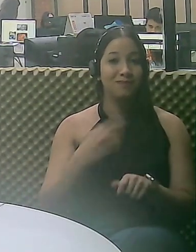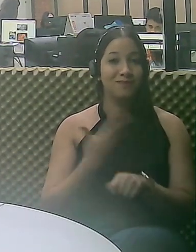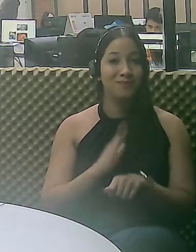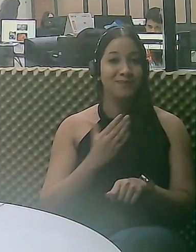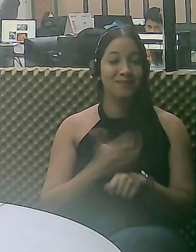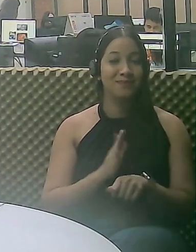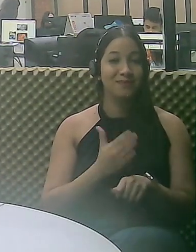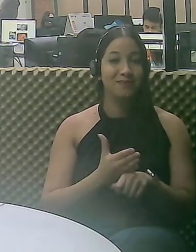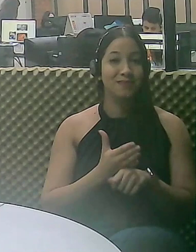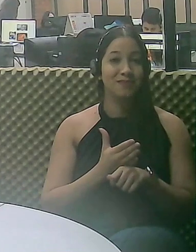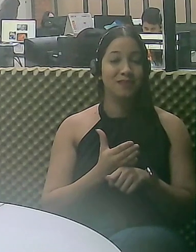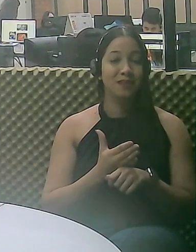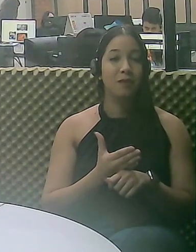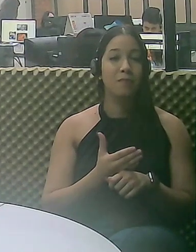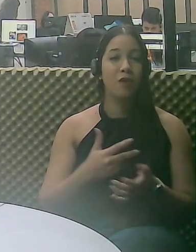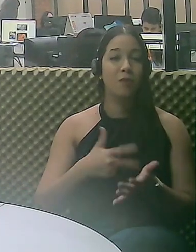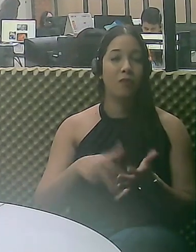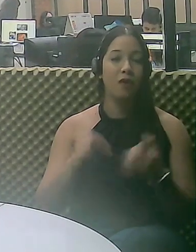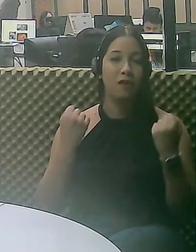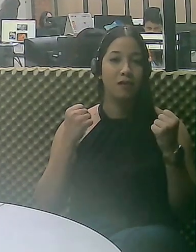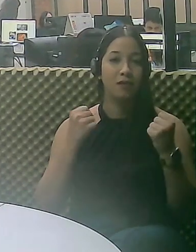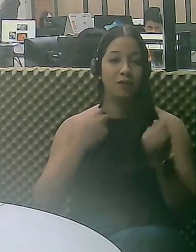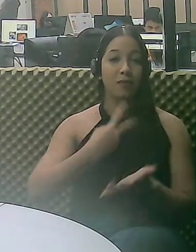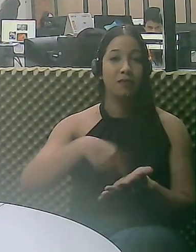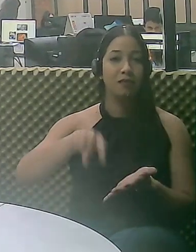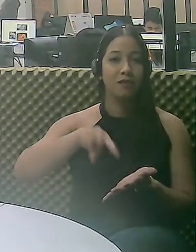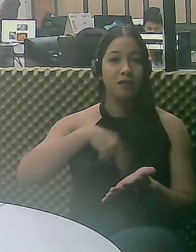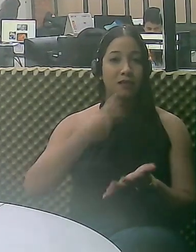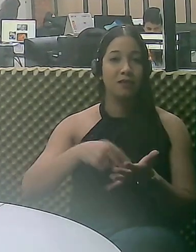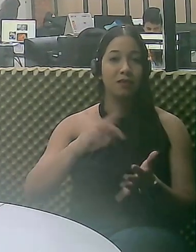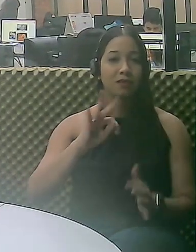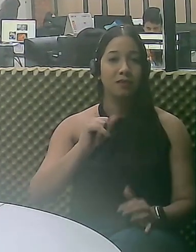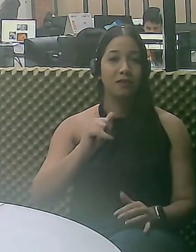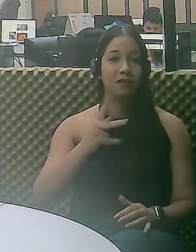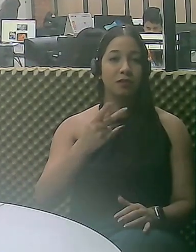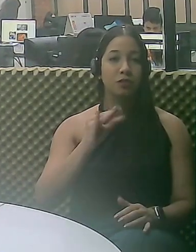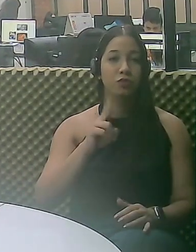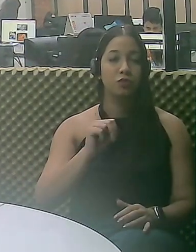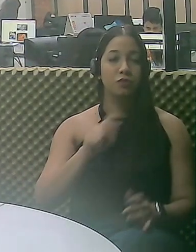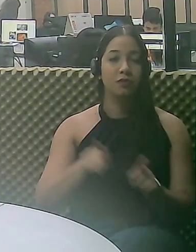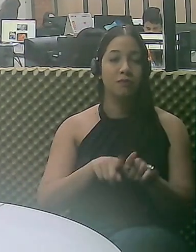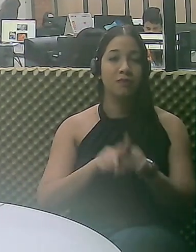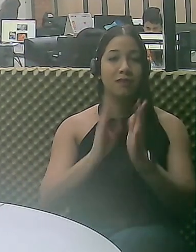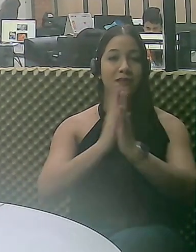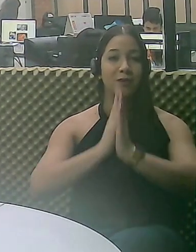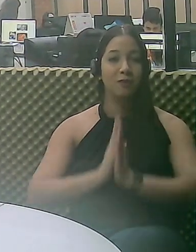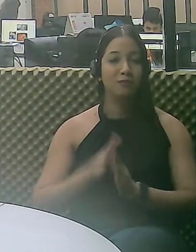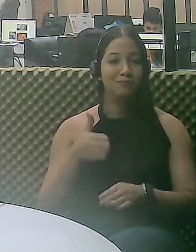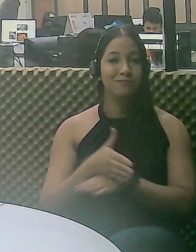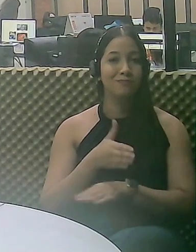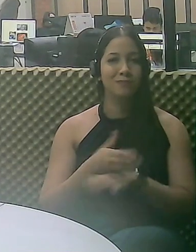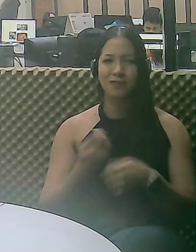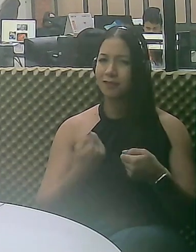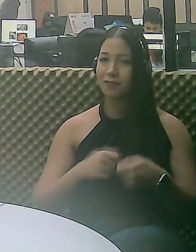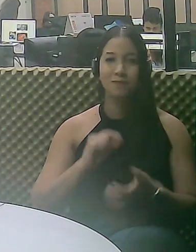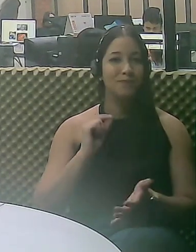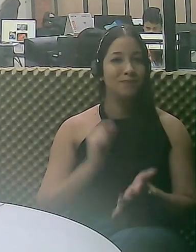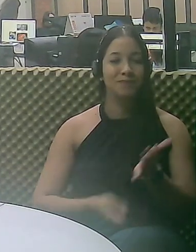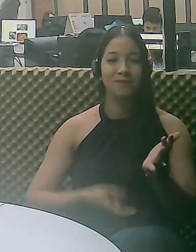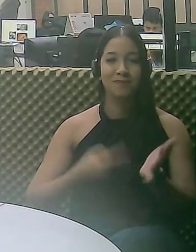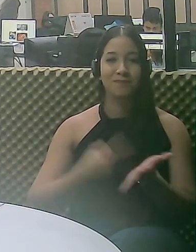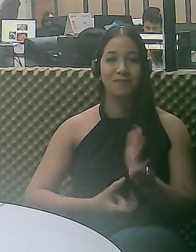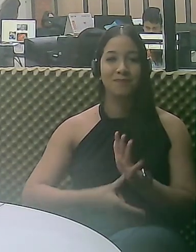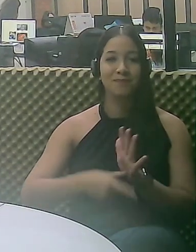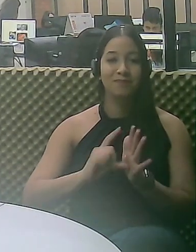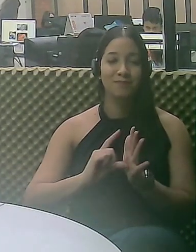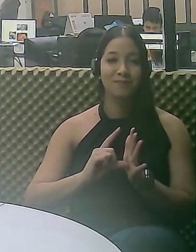atividades: alongamento, dança circular, tai chi chuan e yoga. Para participar, não há necessidade de